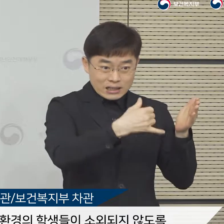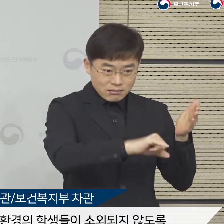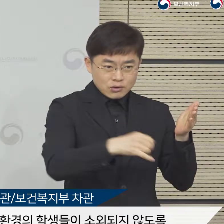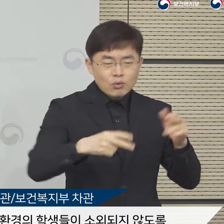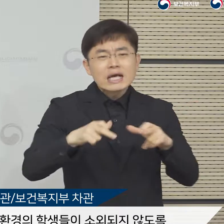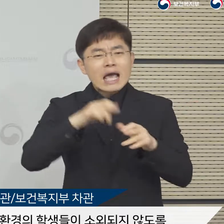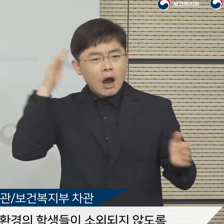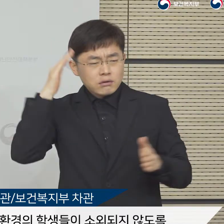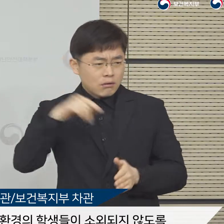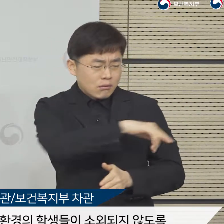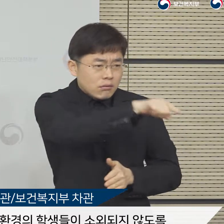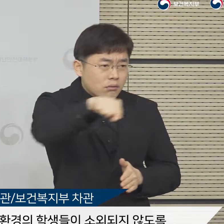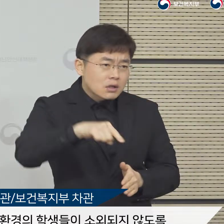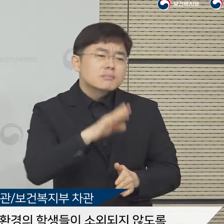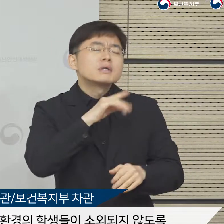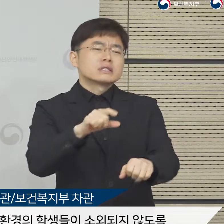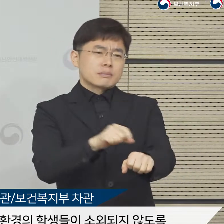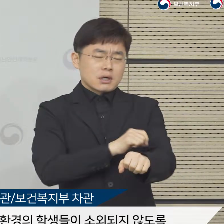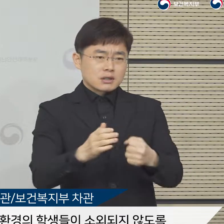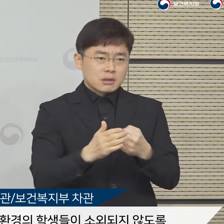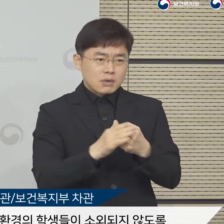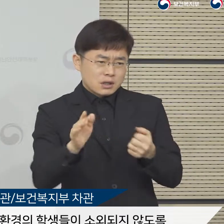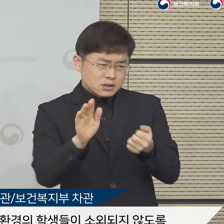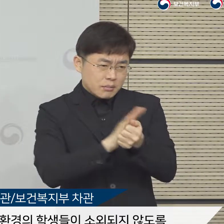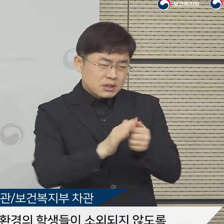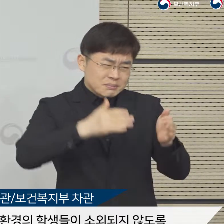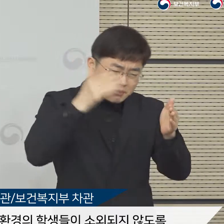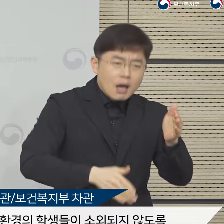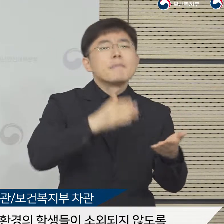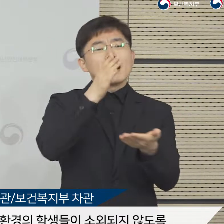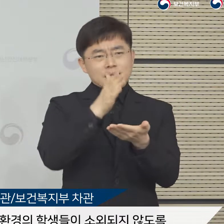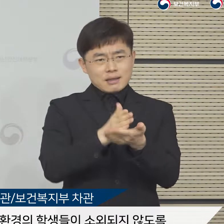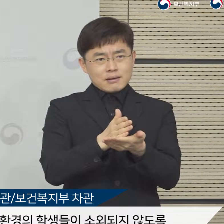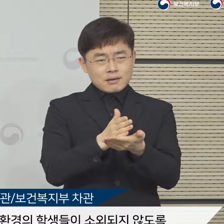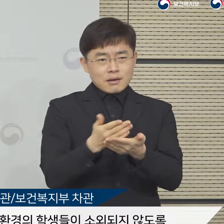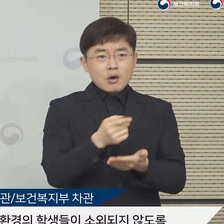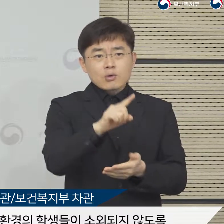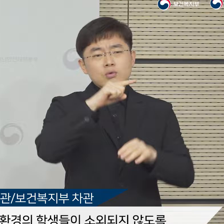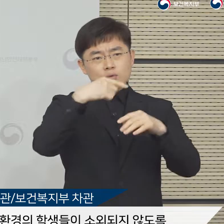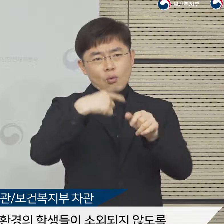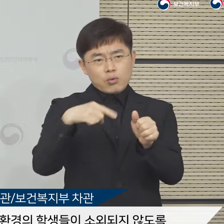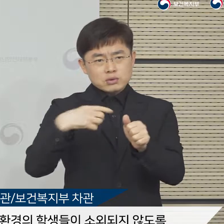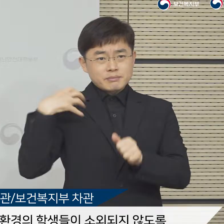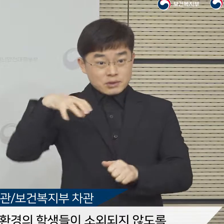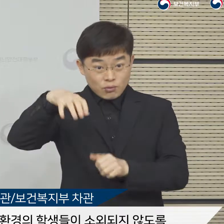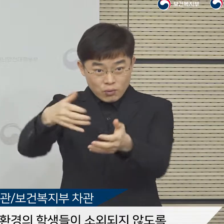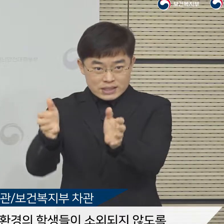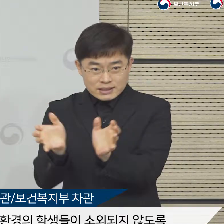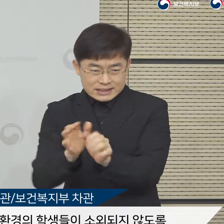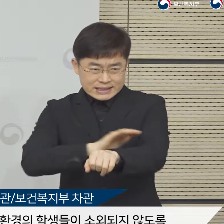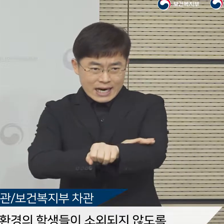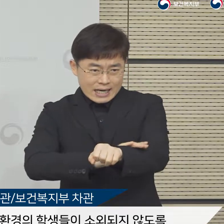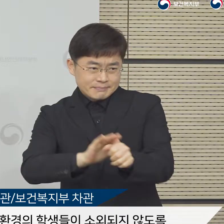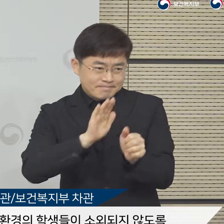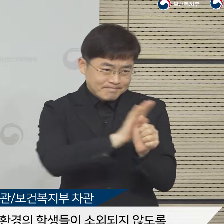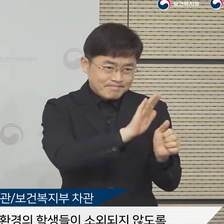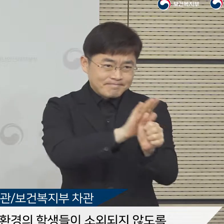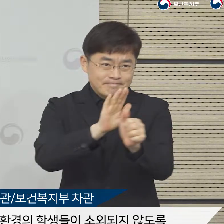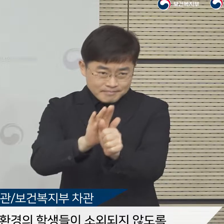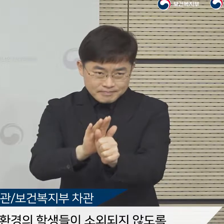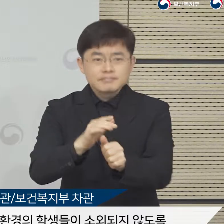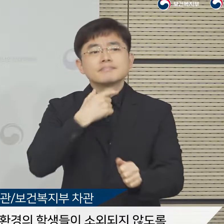특수한 환경의 학생들이 소외되지 않도록 교육당국에서 세심한 배려와 지원을 해줄